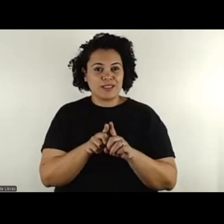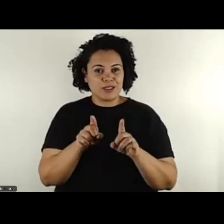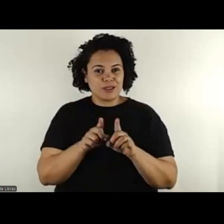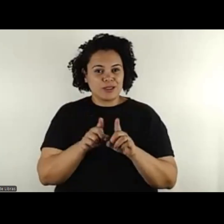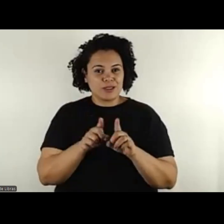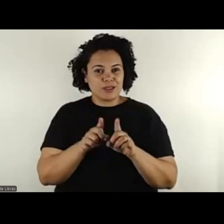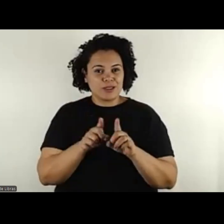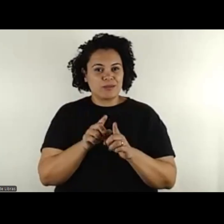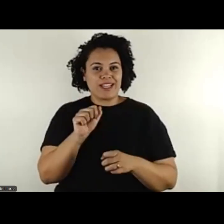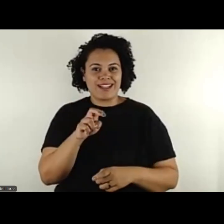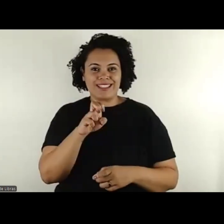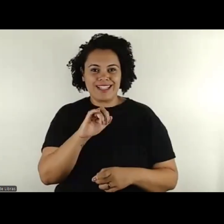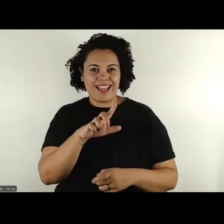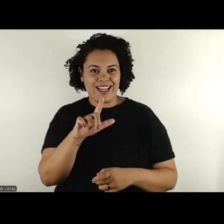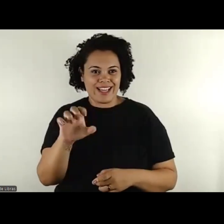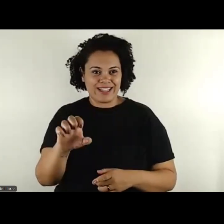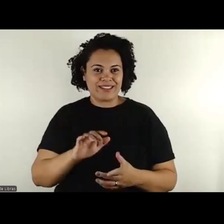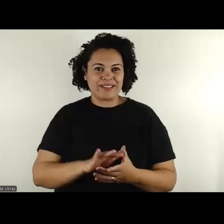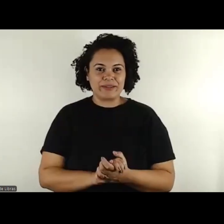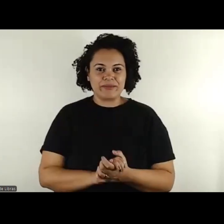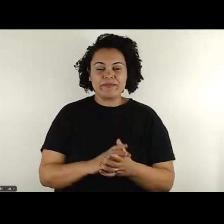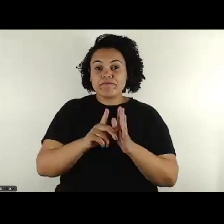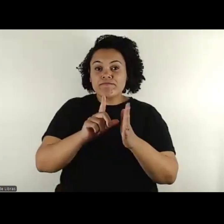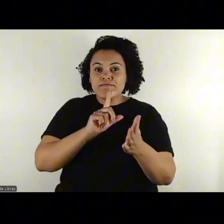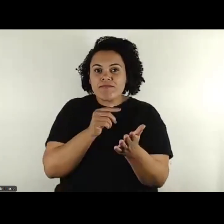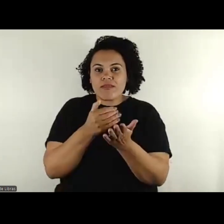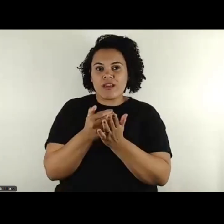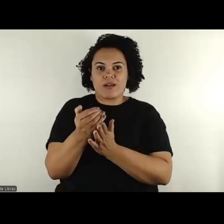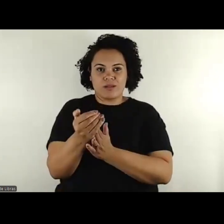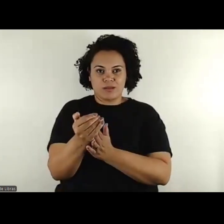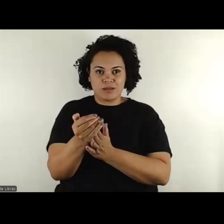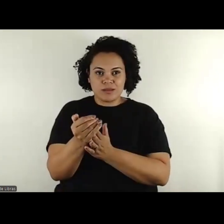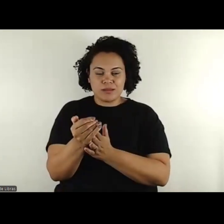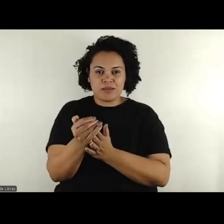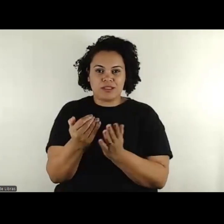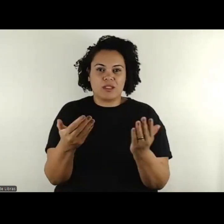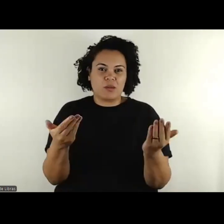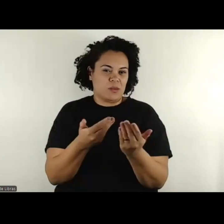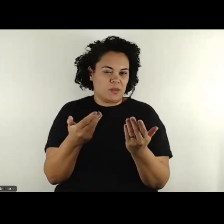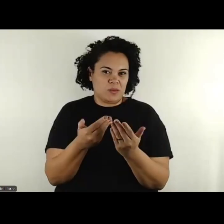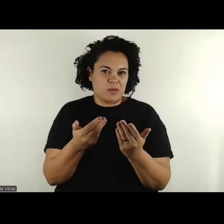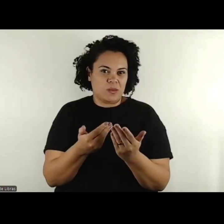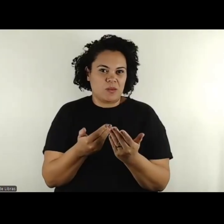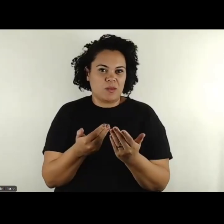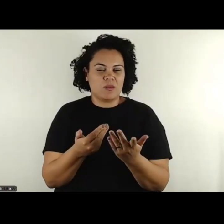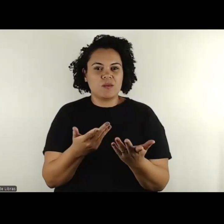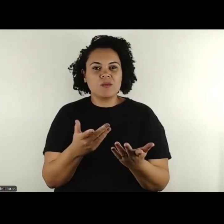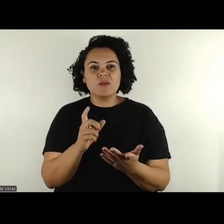Paiva. Antes de começarmos a nossa atividade, a gente vai